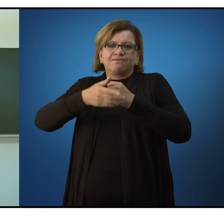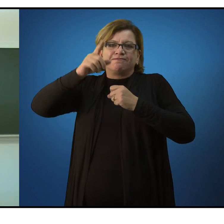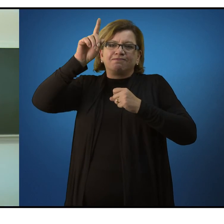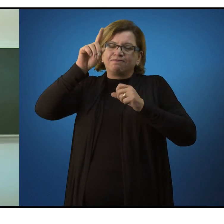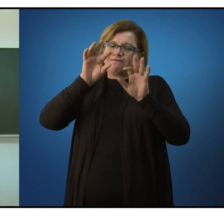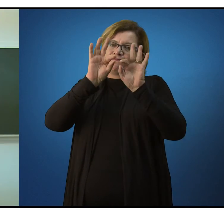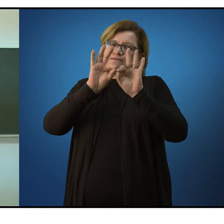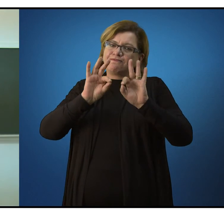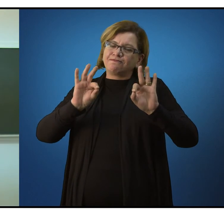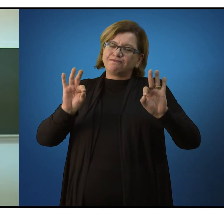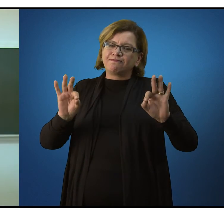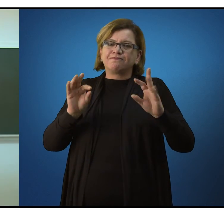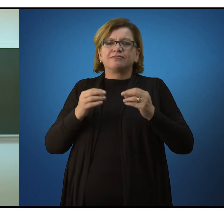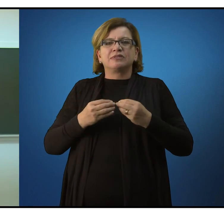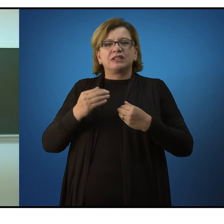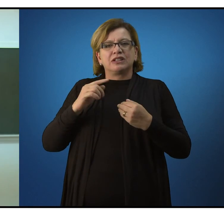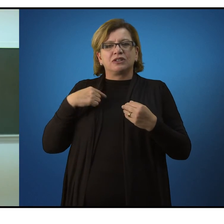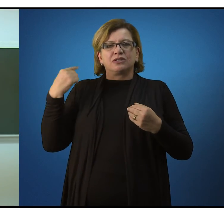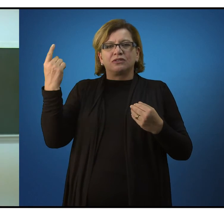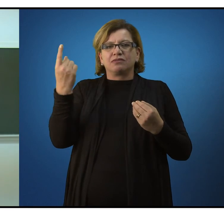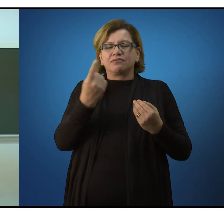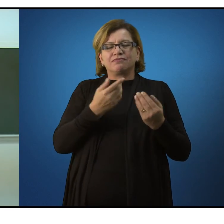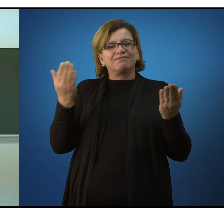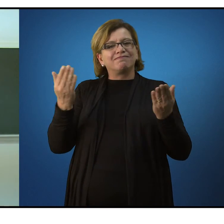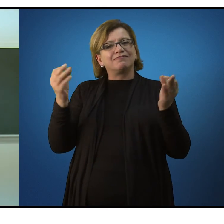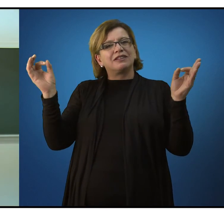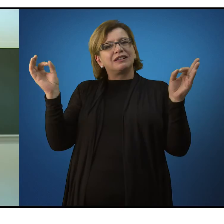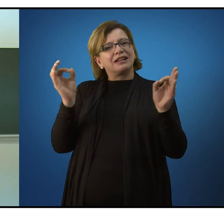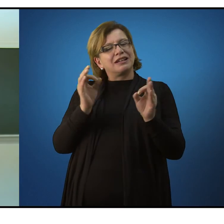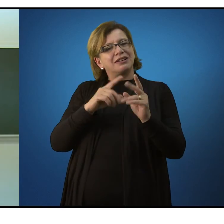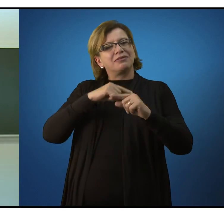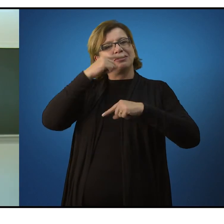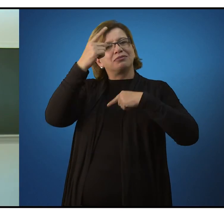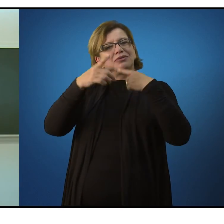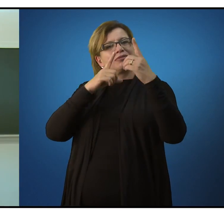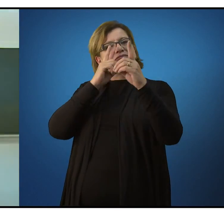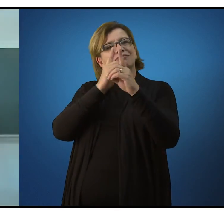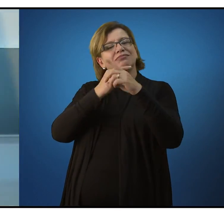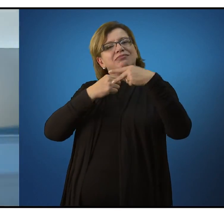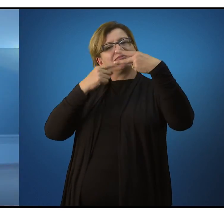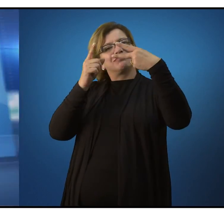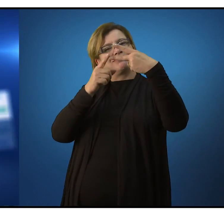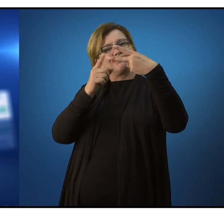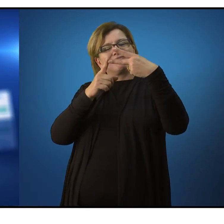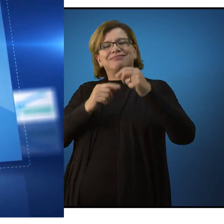e bem simples, nós inseramos e nos encontramos na unidade 2.